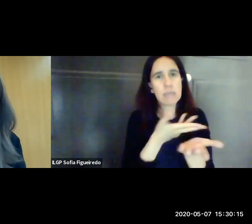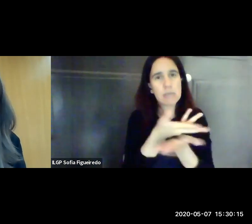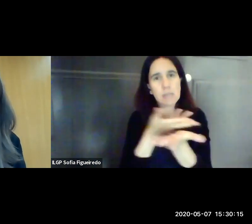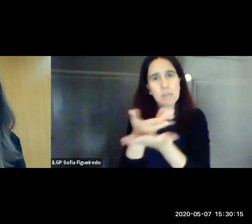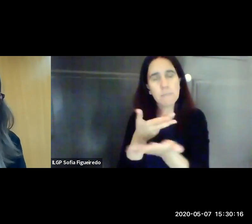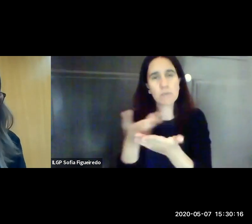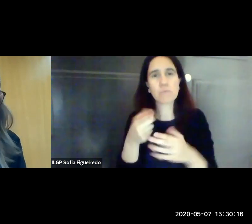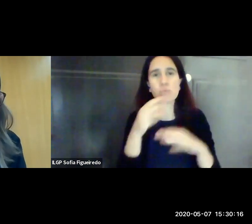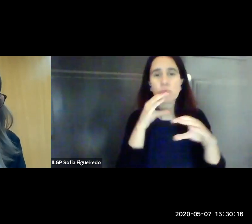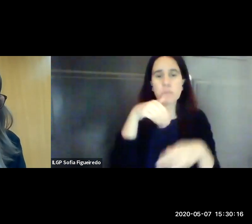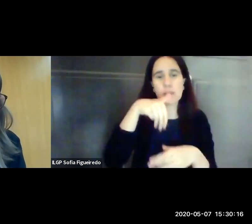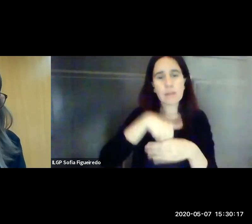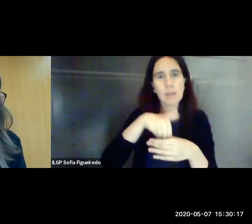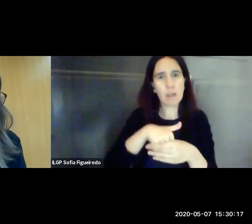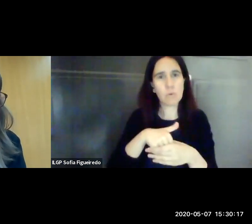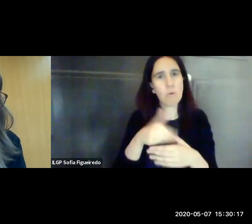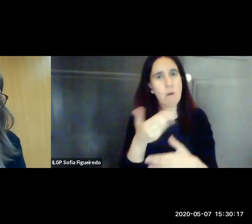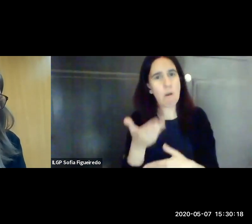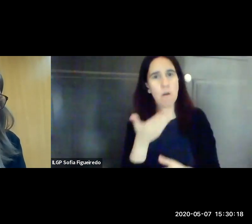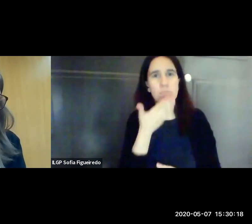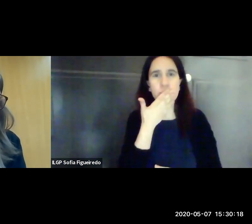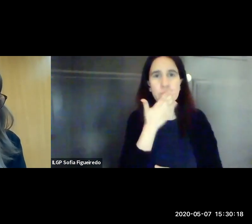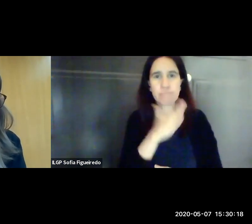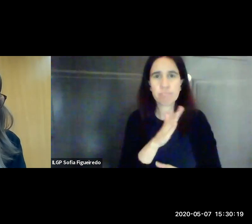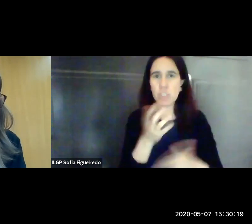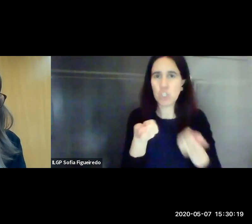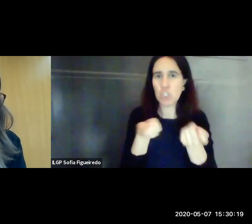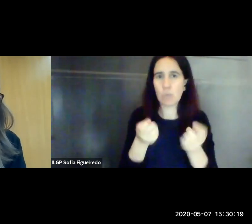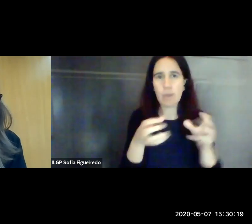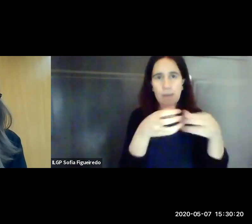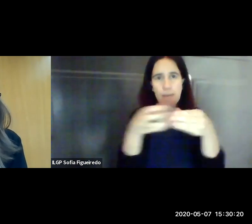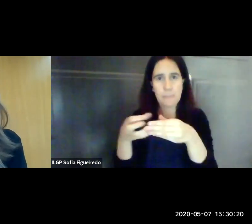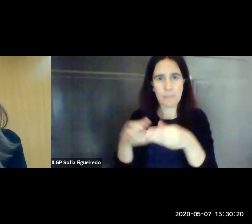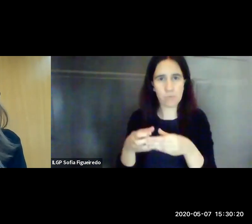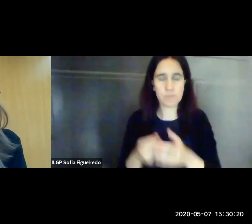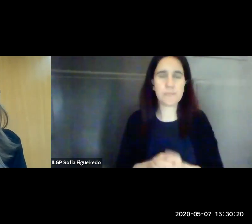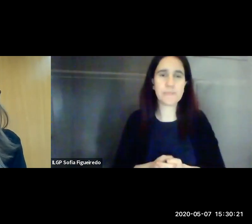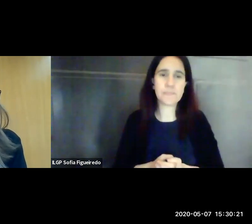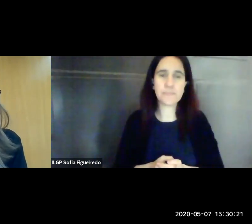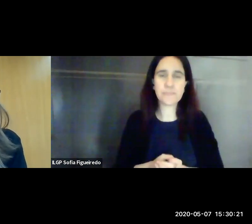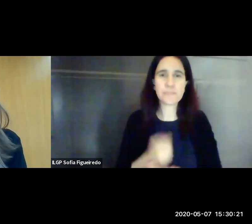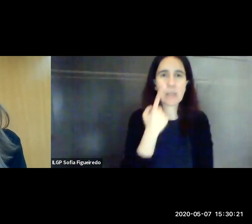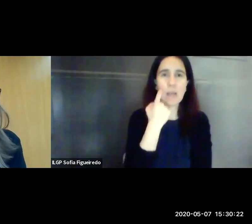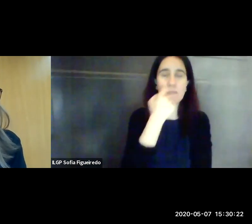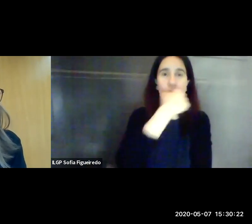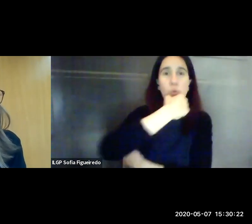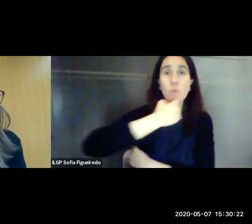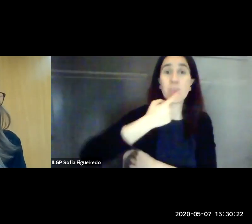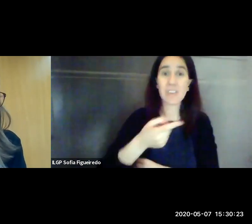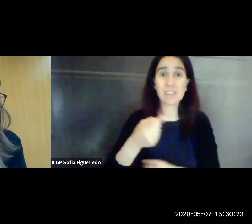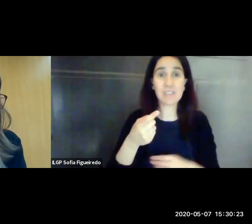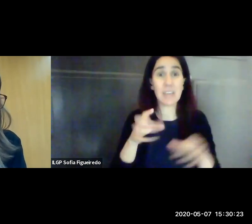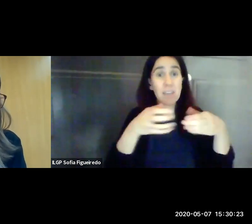comunicação interna como um instrumento de gestão das nossas equipas. Bem, Reparem que eu disse manter a união